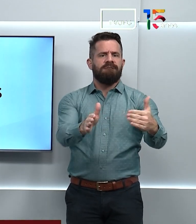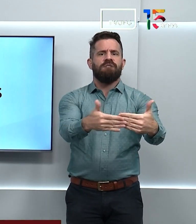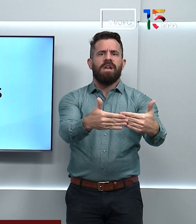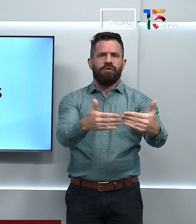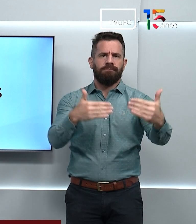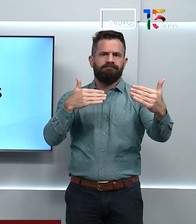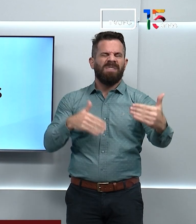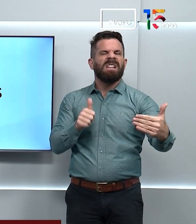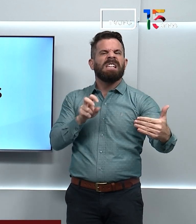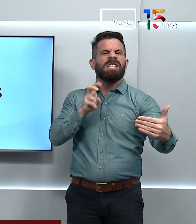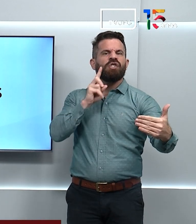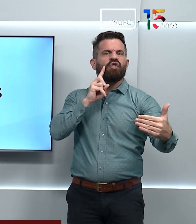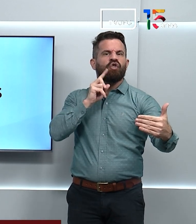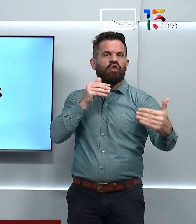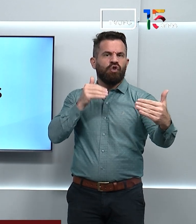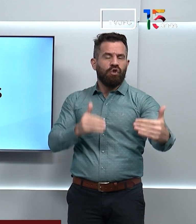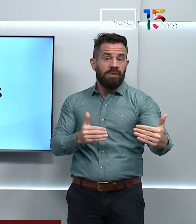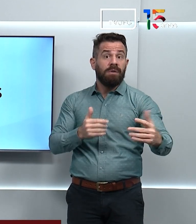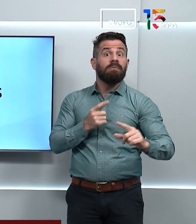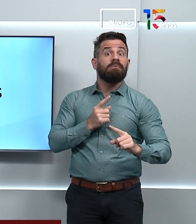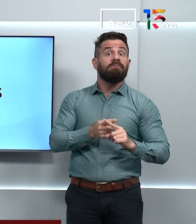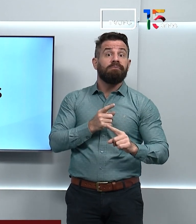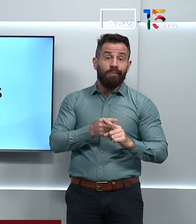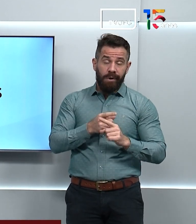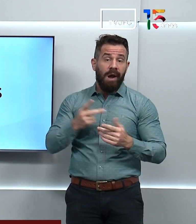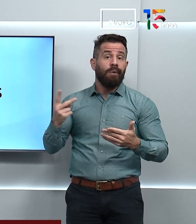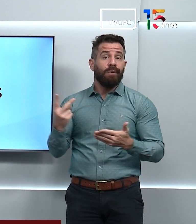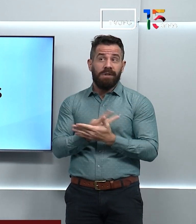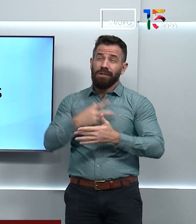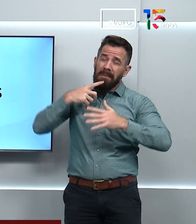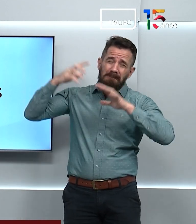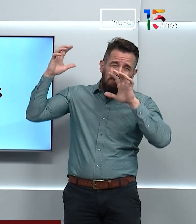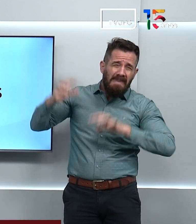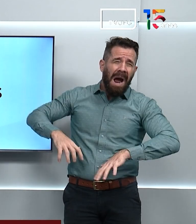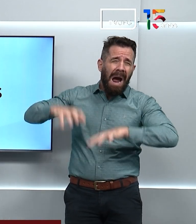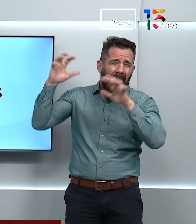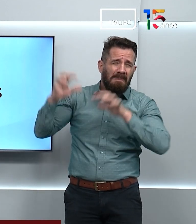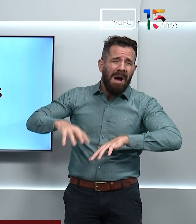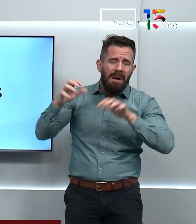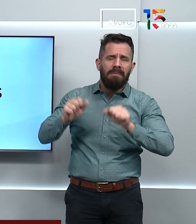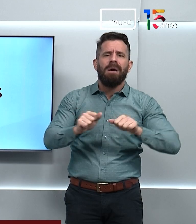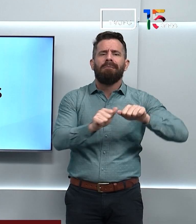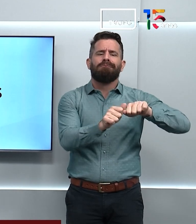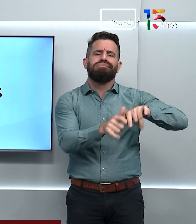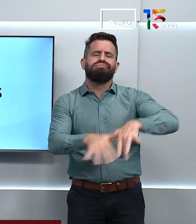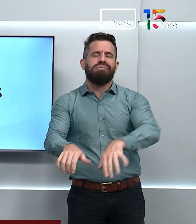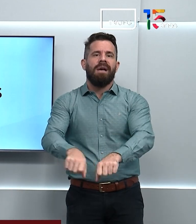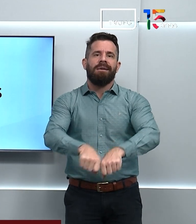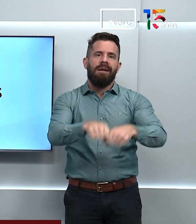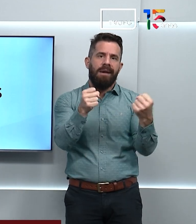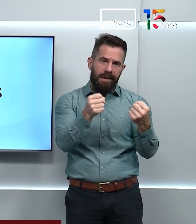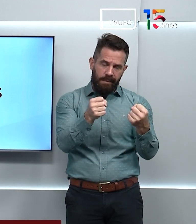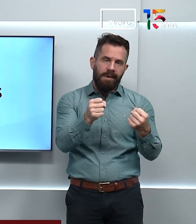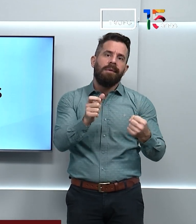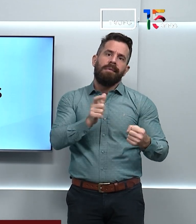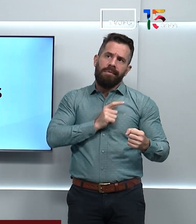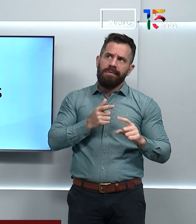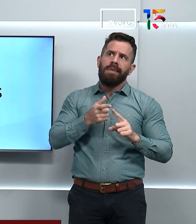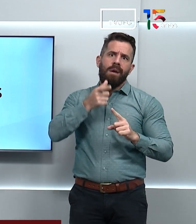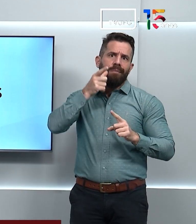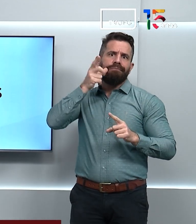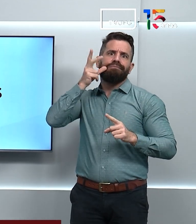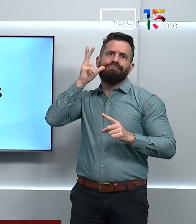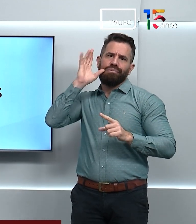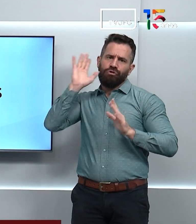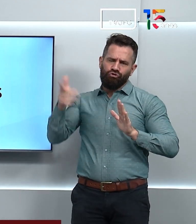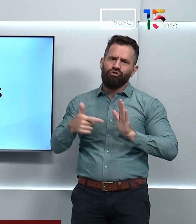interdição foi motivada pelos estragos causados pelas fortes chuvas que atingiram várias regiões de Goiânia nos últimos dias, que a gente